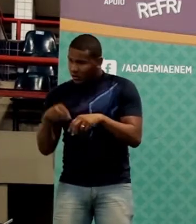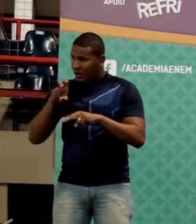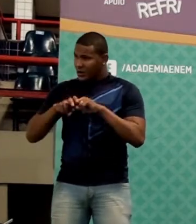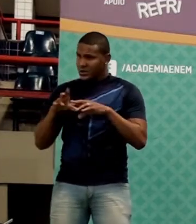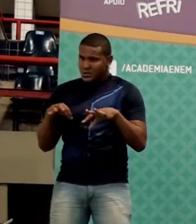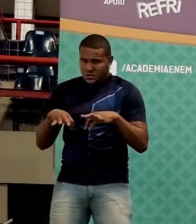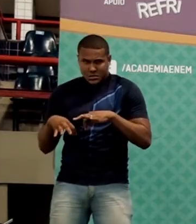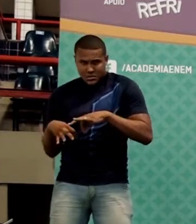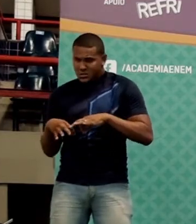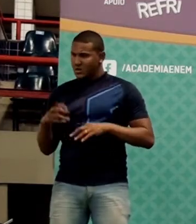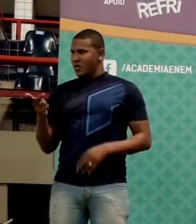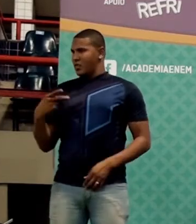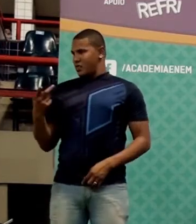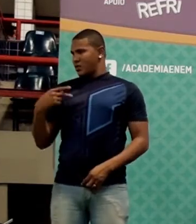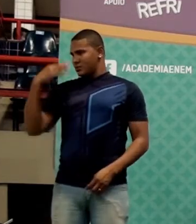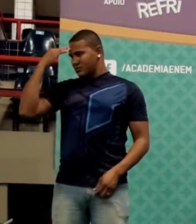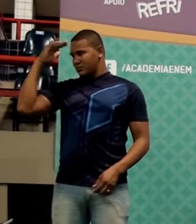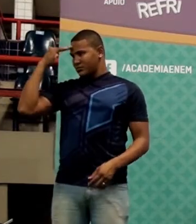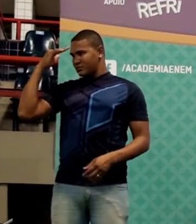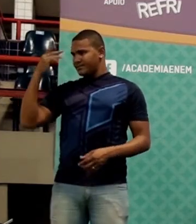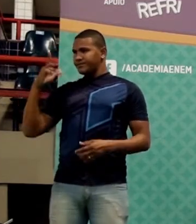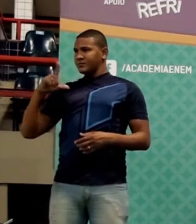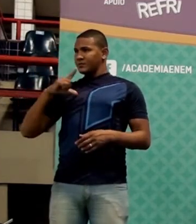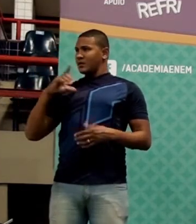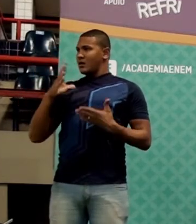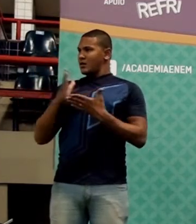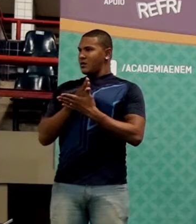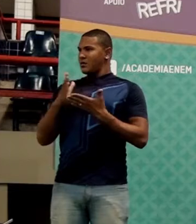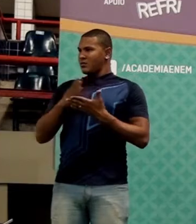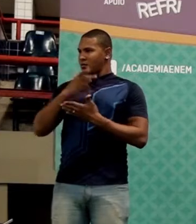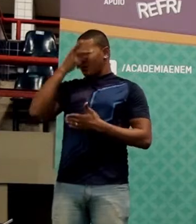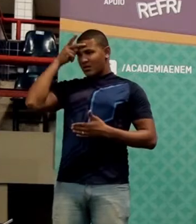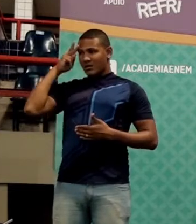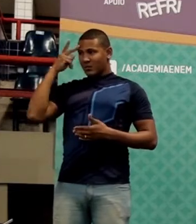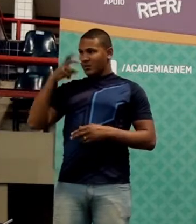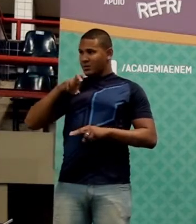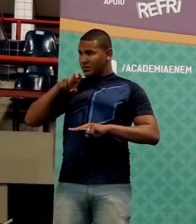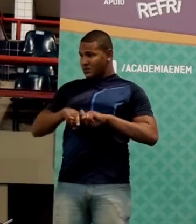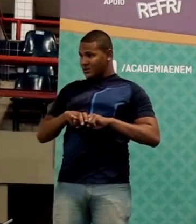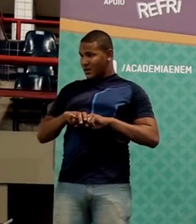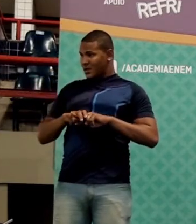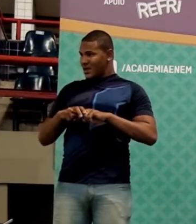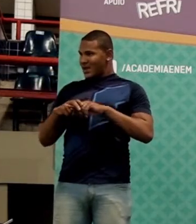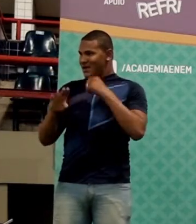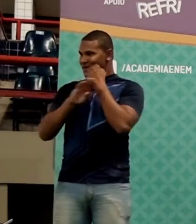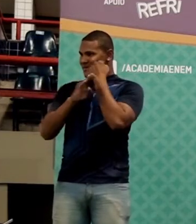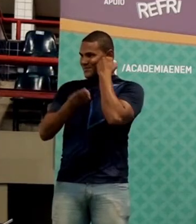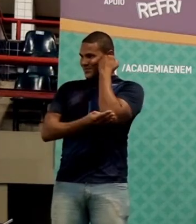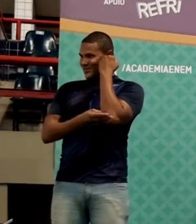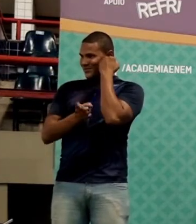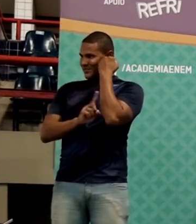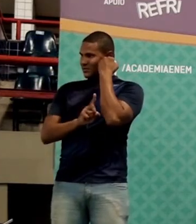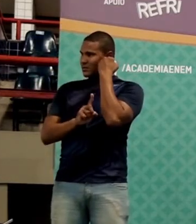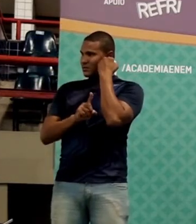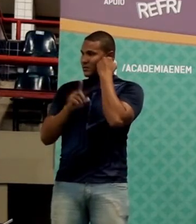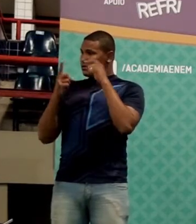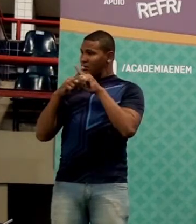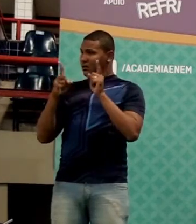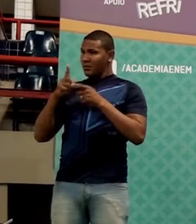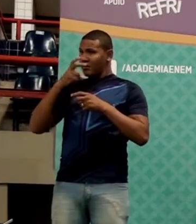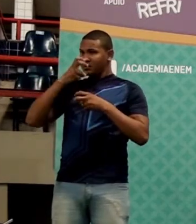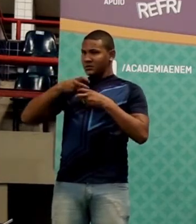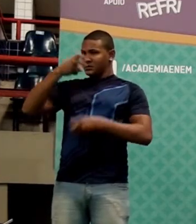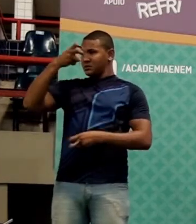cadeira. Gente, tem gente que não senta com a bunda, senta com as costas. Quando a gente está cansado, a gente desliza. Aí